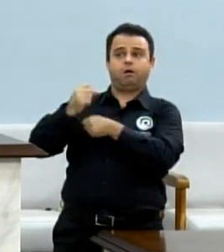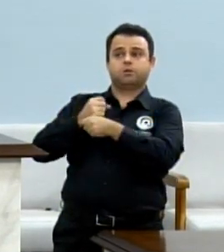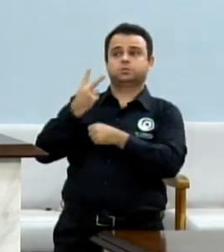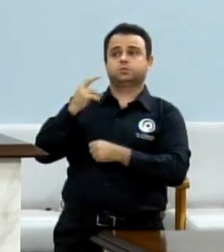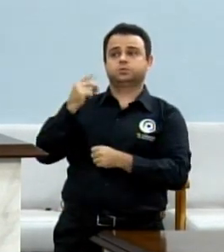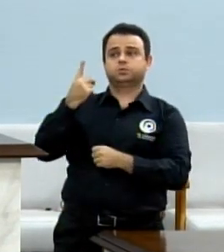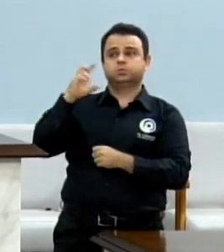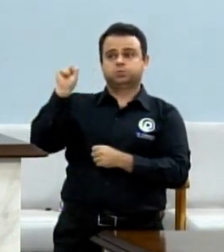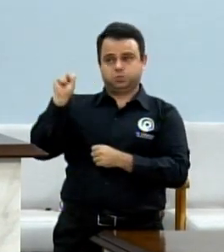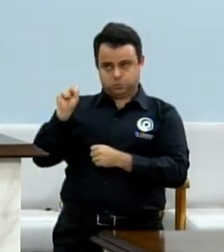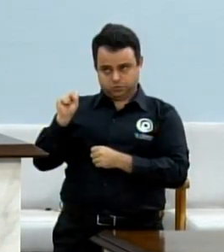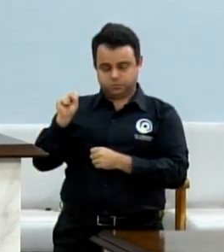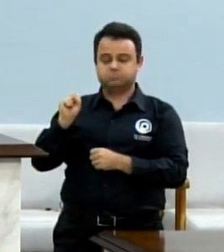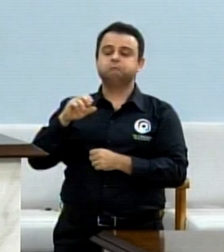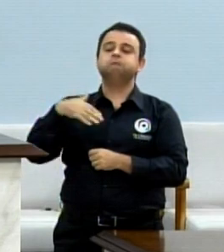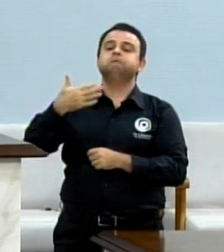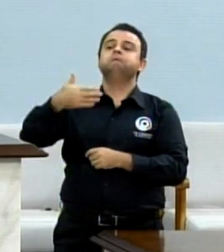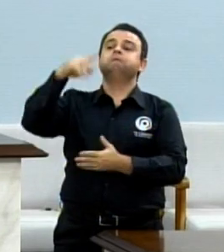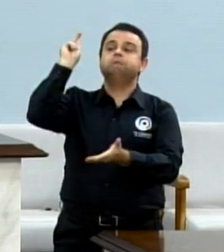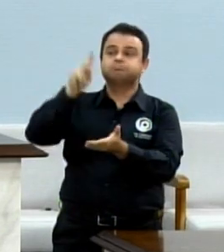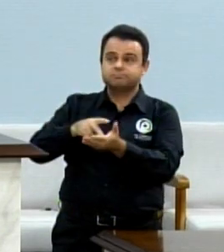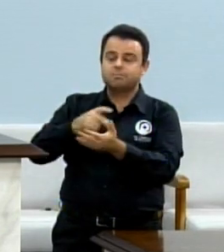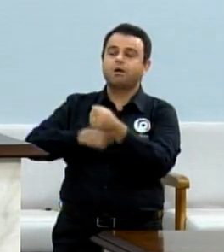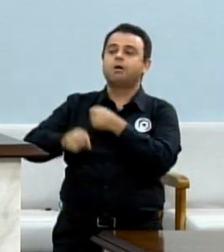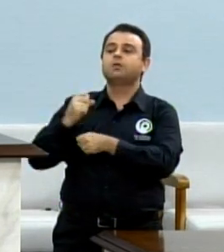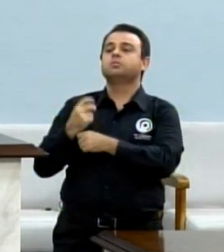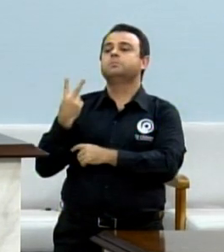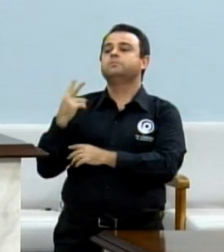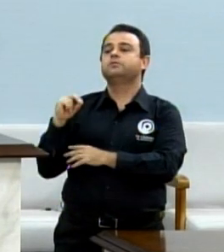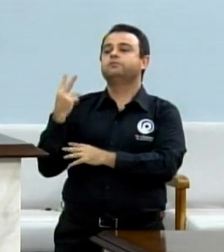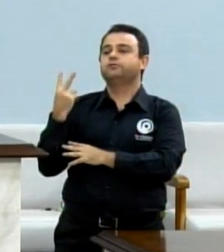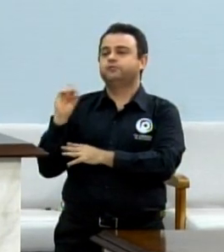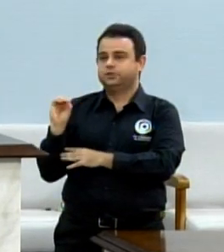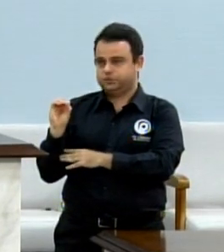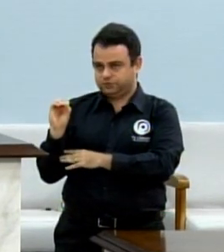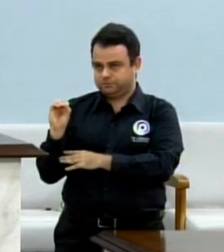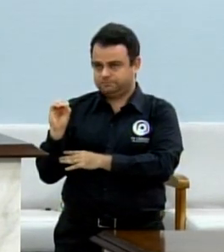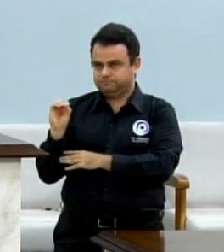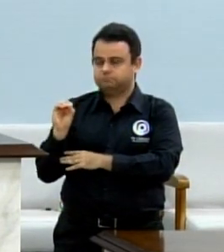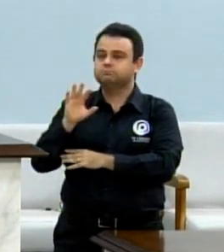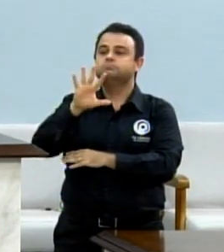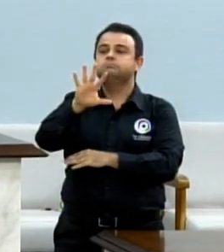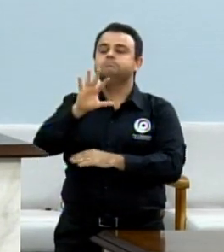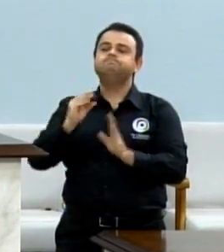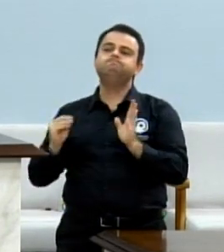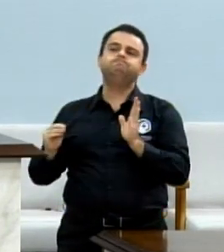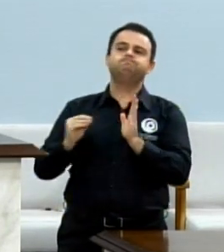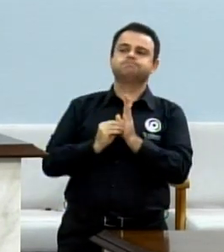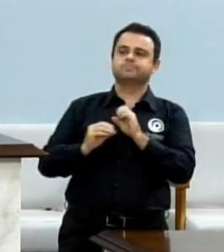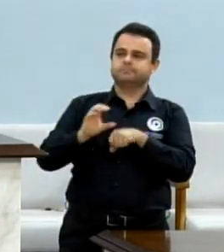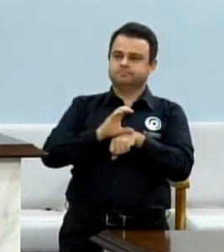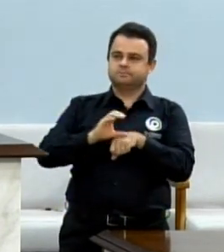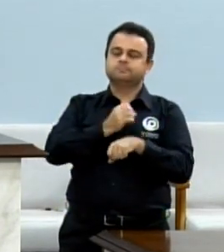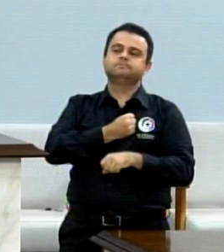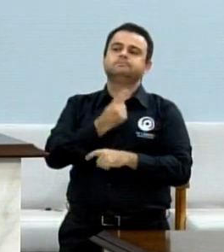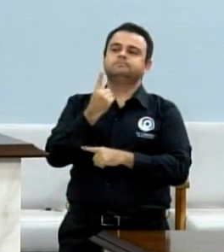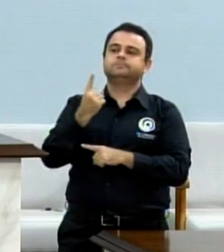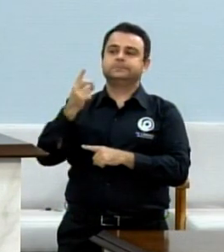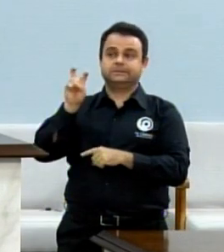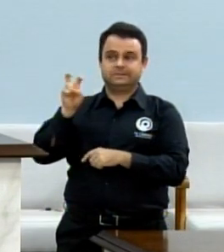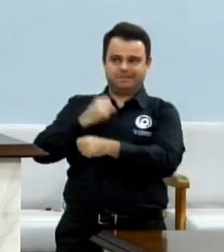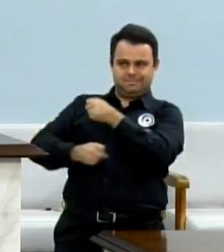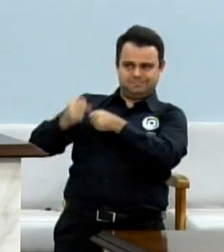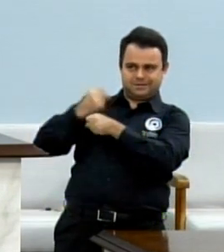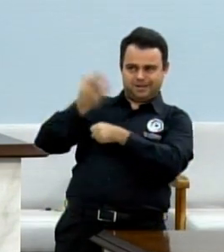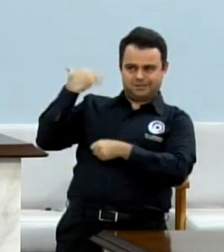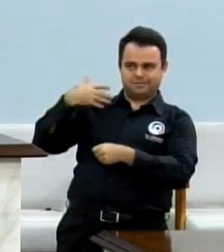ela começou a ser instituída, em 20 ela entrou em vigência, só que com a entrada da Emenda Constitucional 115, no último ano, né,